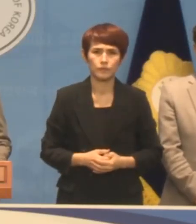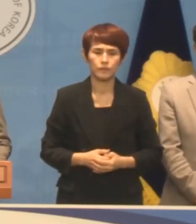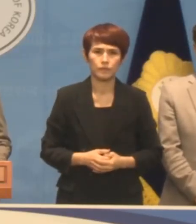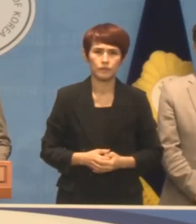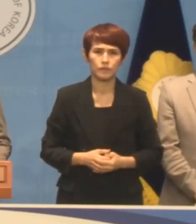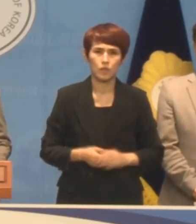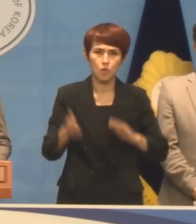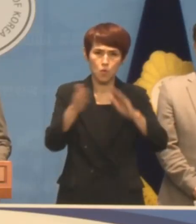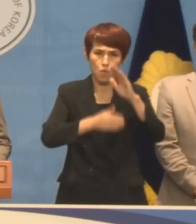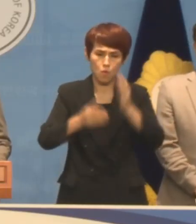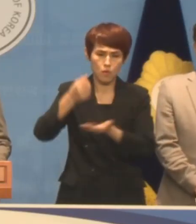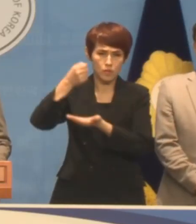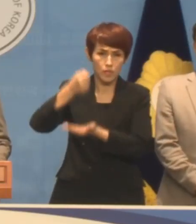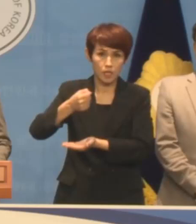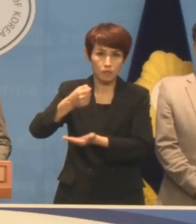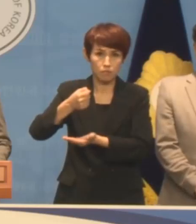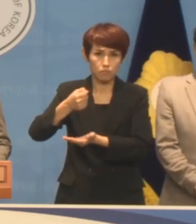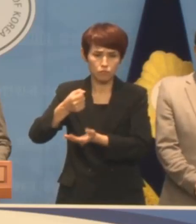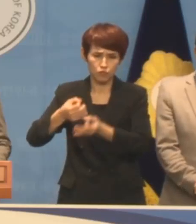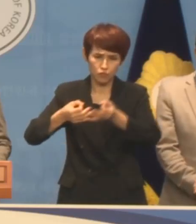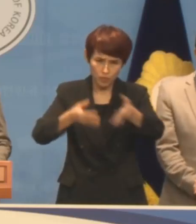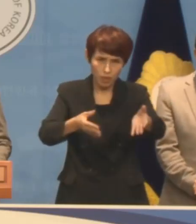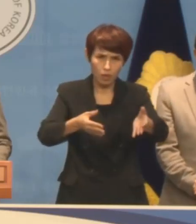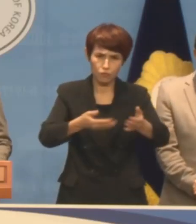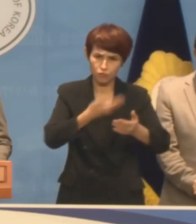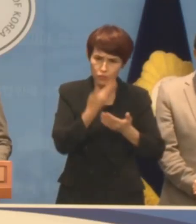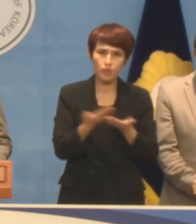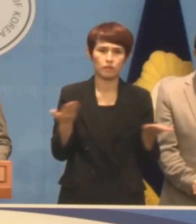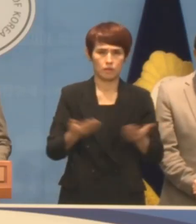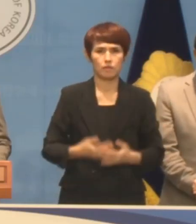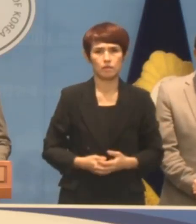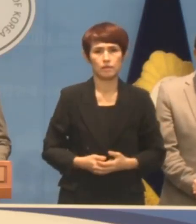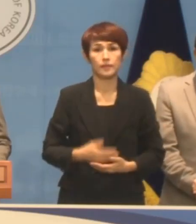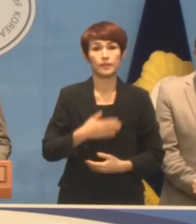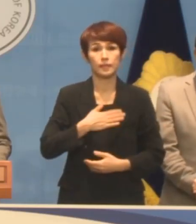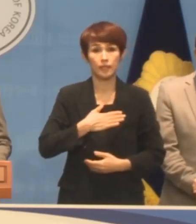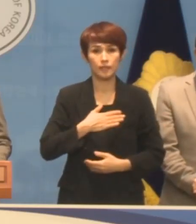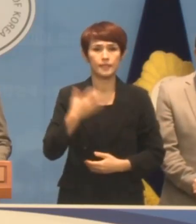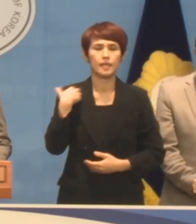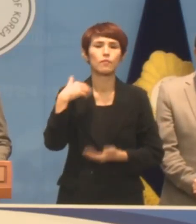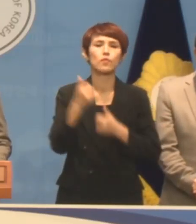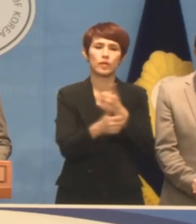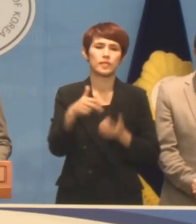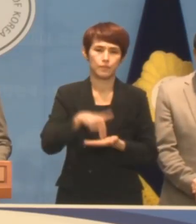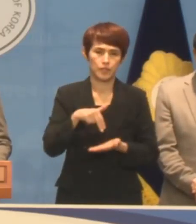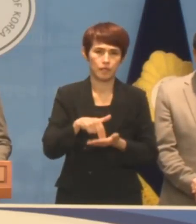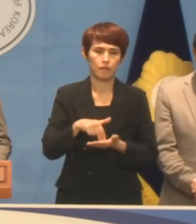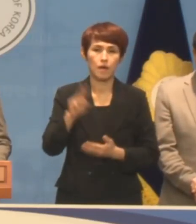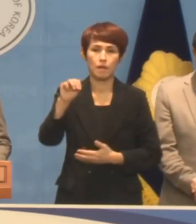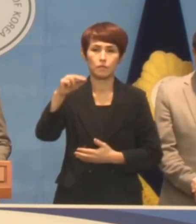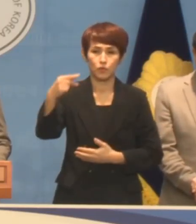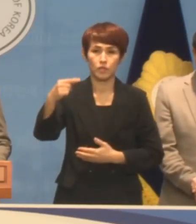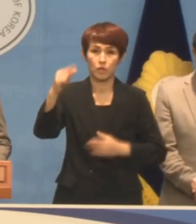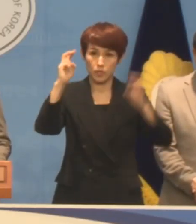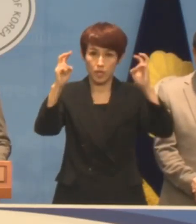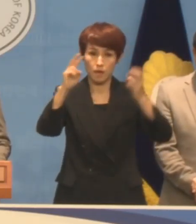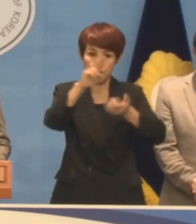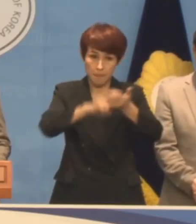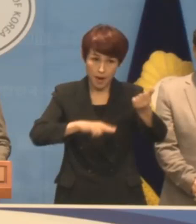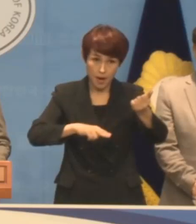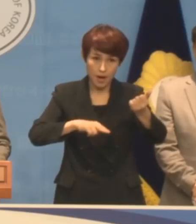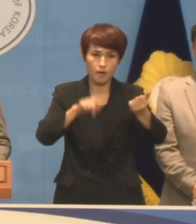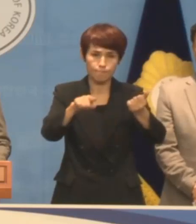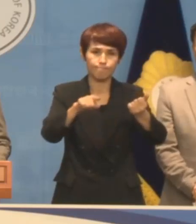막대한 공적 자금이 투하되는 일입니다. 저는 책임위원으로서 MG손보 매각건이 진짜 한 점